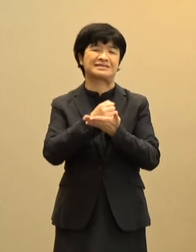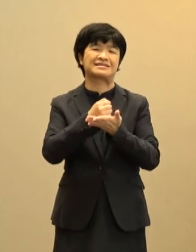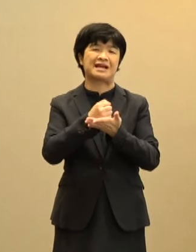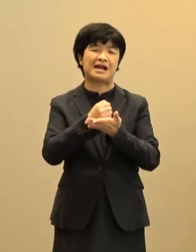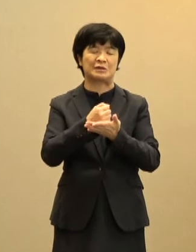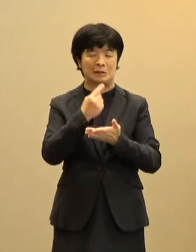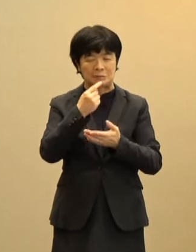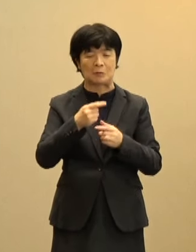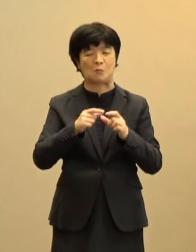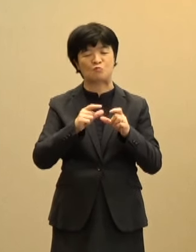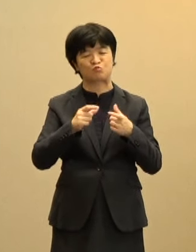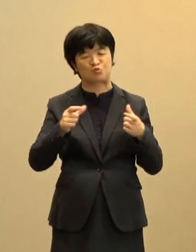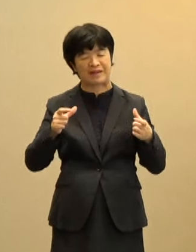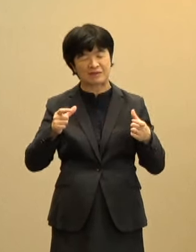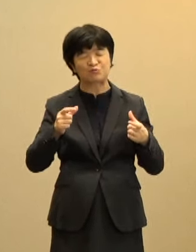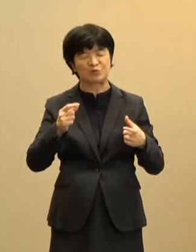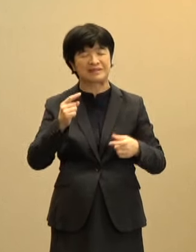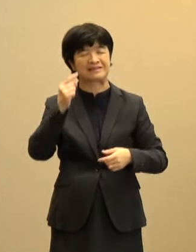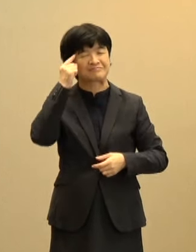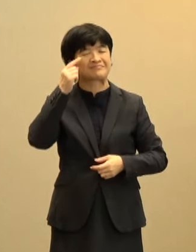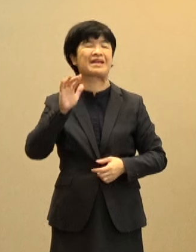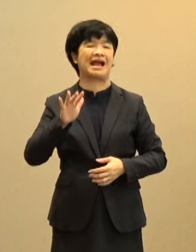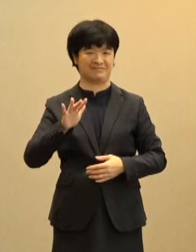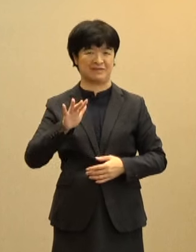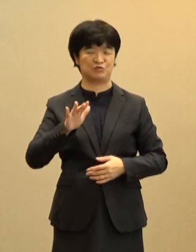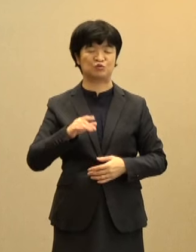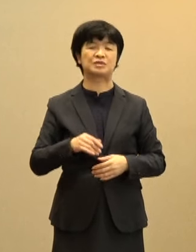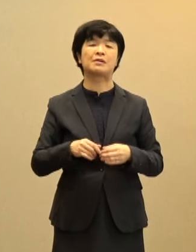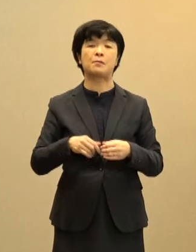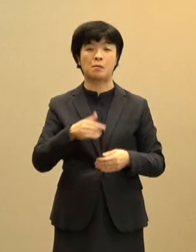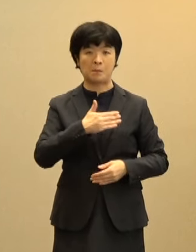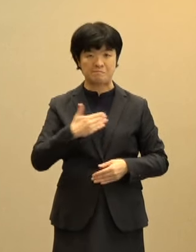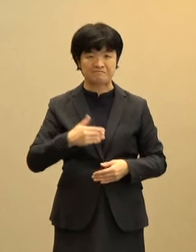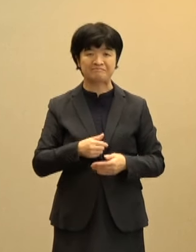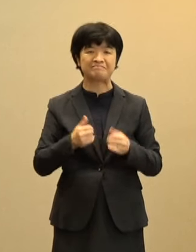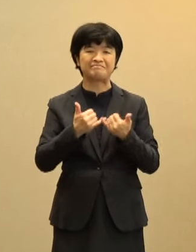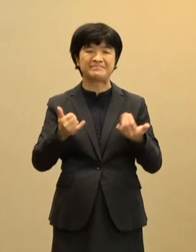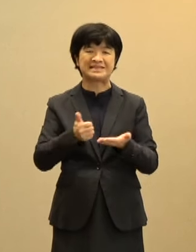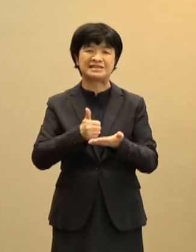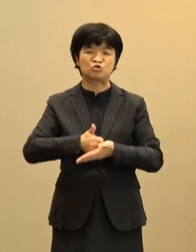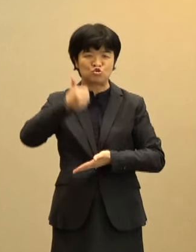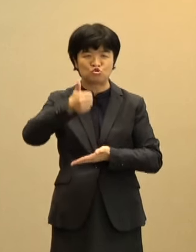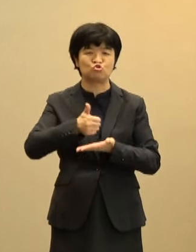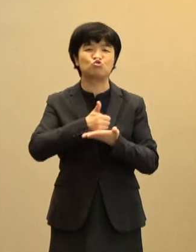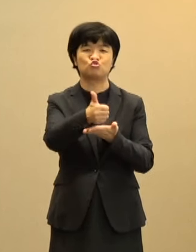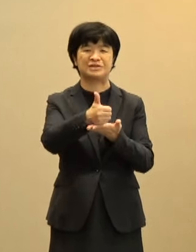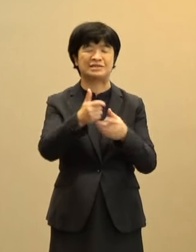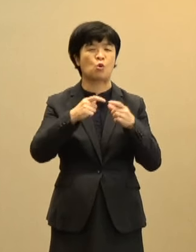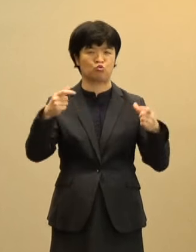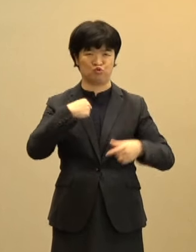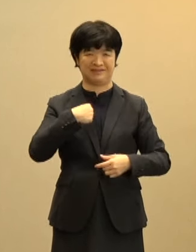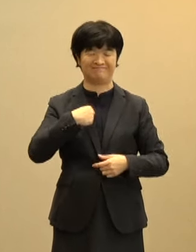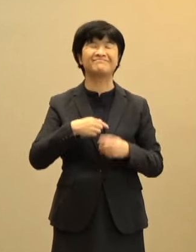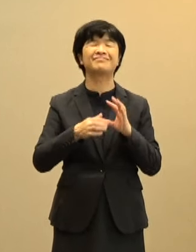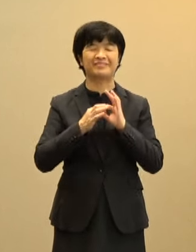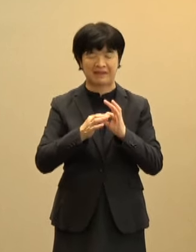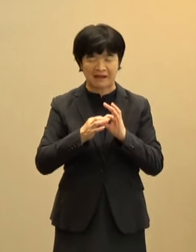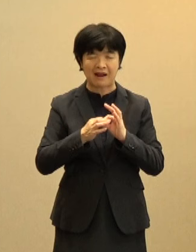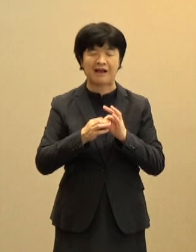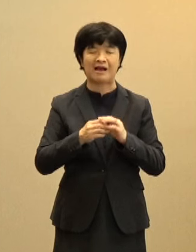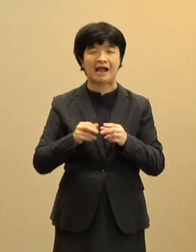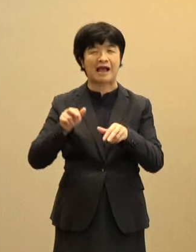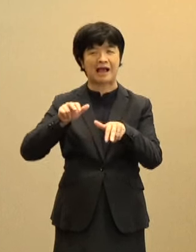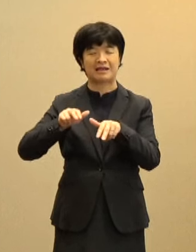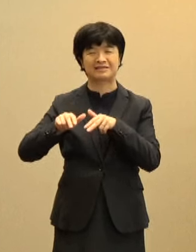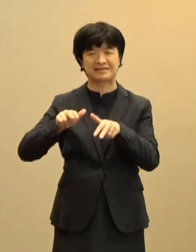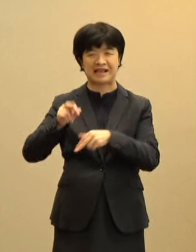感がありますので、我々は民主主義の国でありますので、こうした政治に対するこう何ですか、不信であ